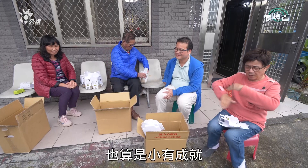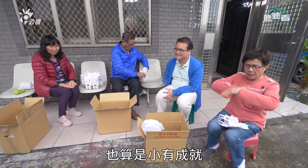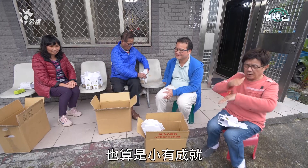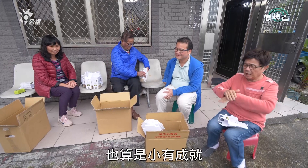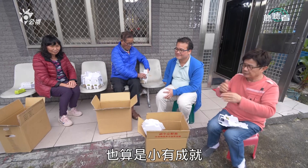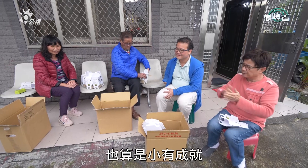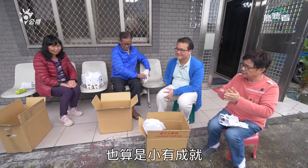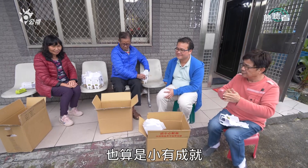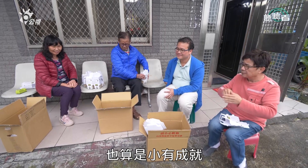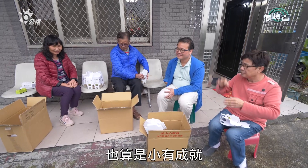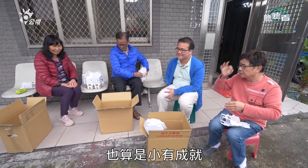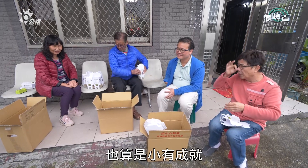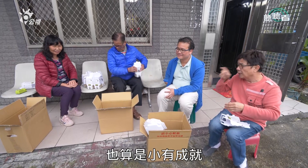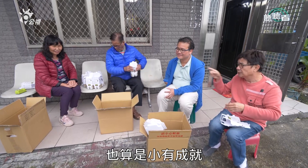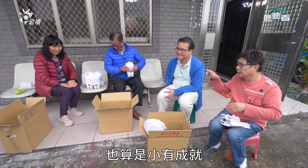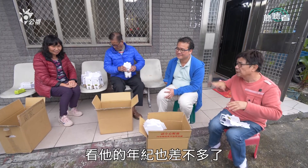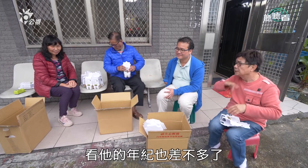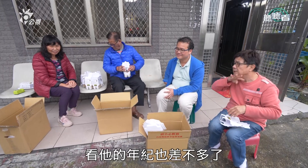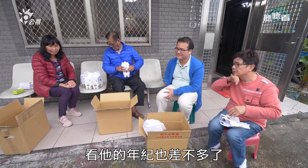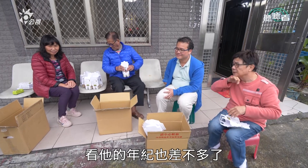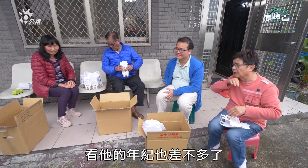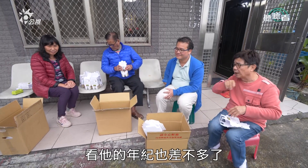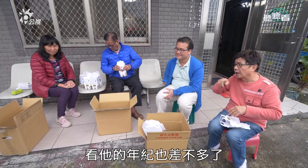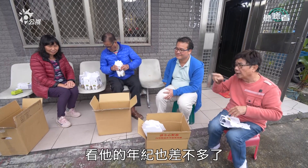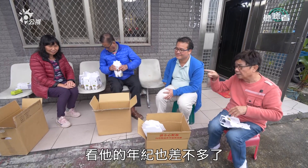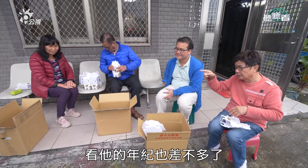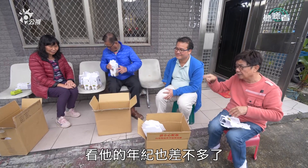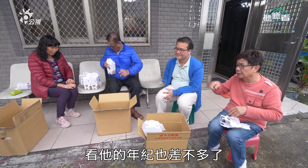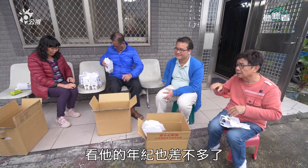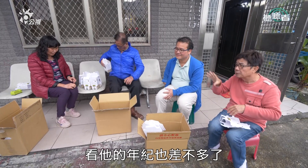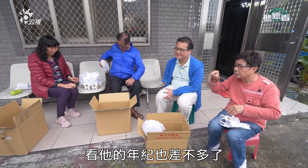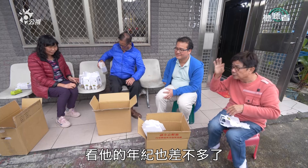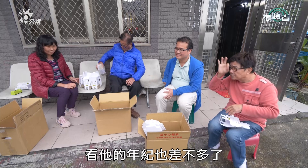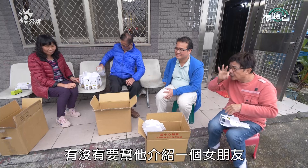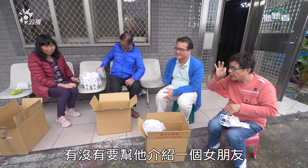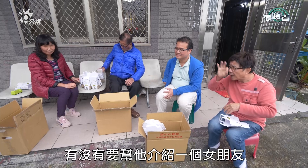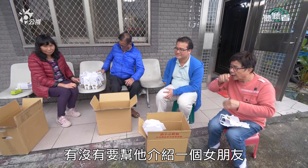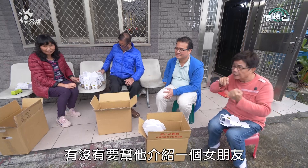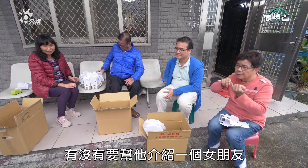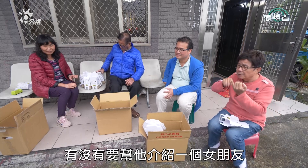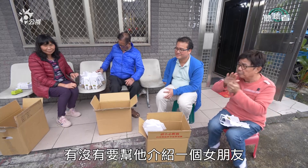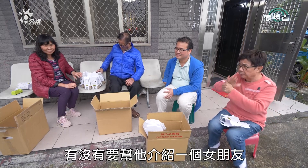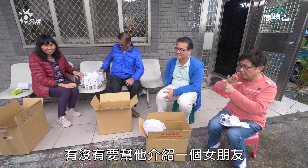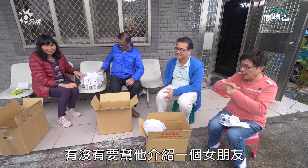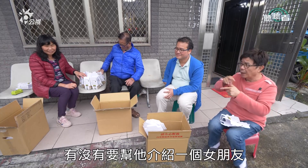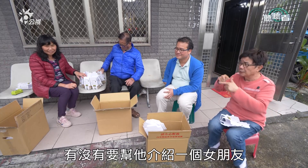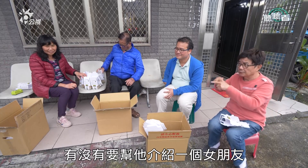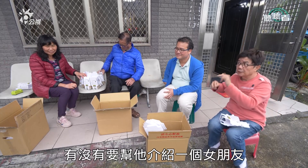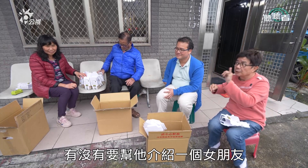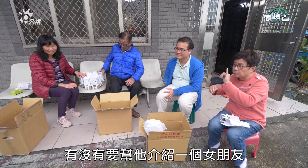是小有成就啊。看他的年纪也差不多了，有没有要帮他介绍一个女朋友啊？